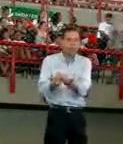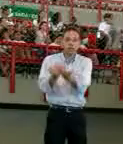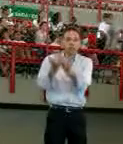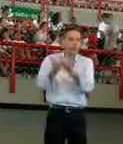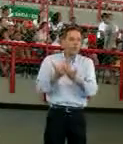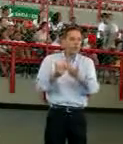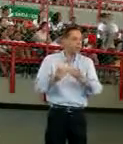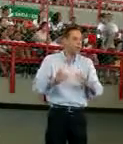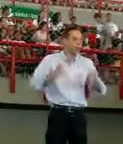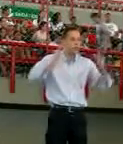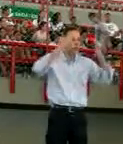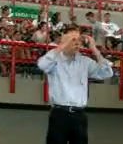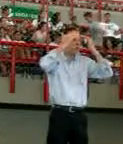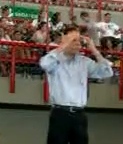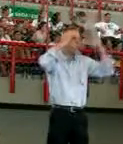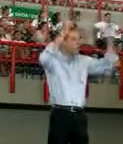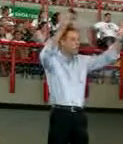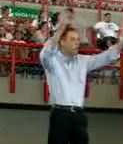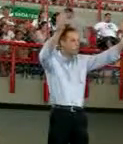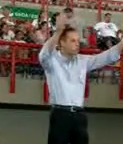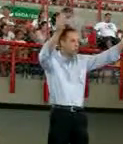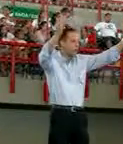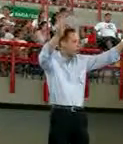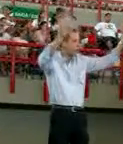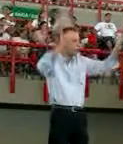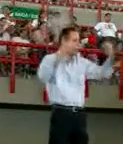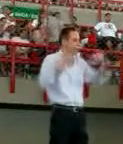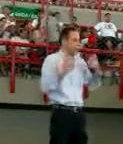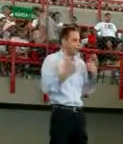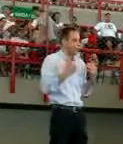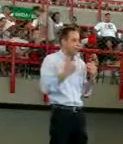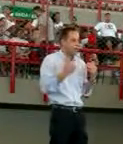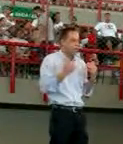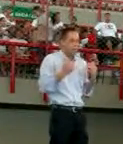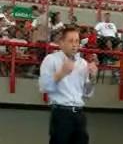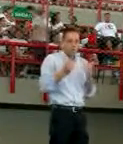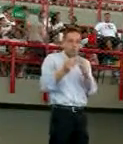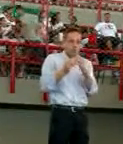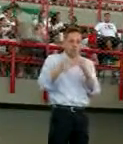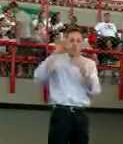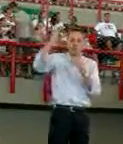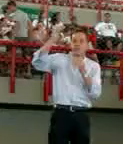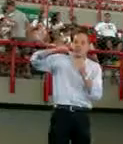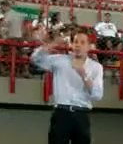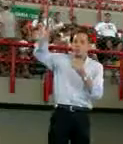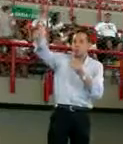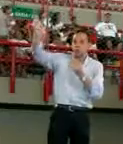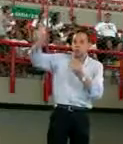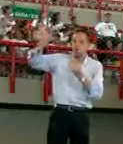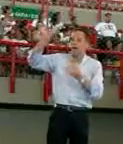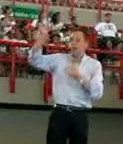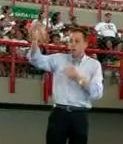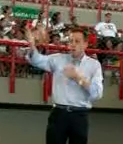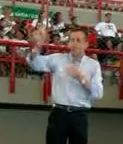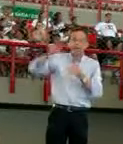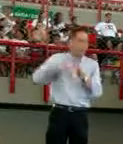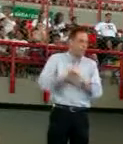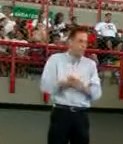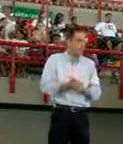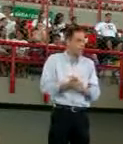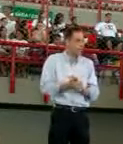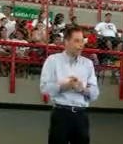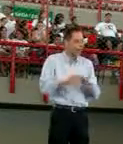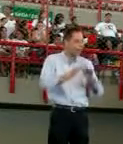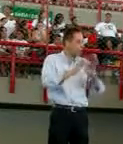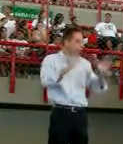Eles queriam restaurar a monarquia. Dom Pedro, volte pelo amor de Deus para o Brasil, para a gente poder, quem sabe no futuro, recolonizar